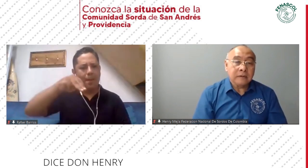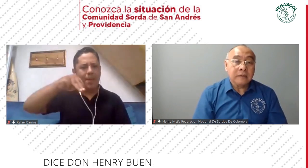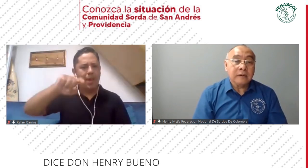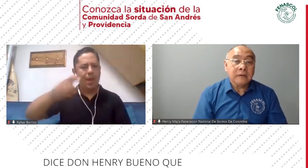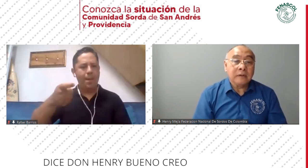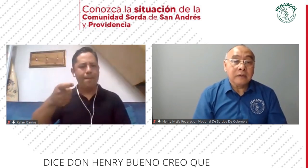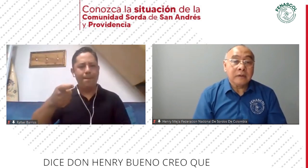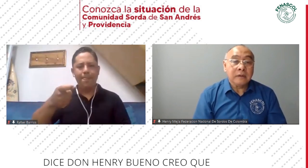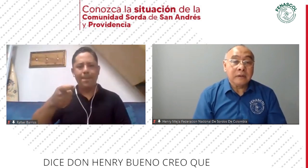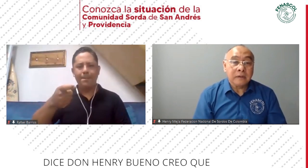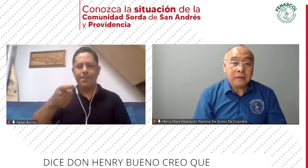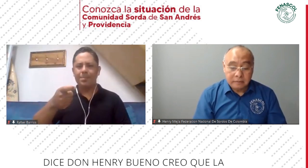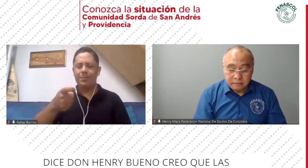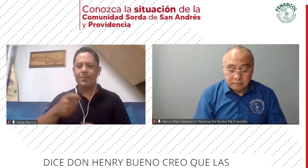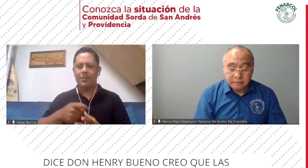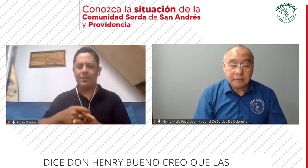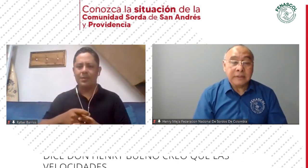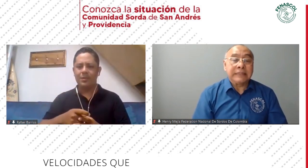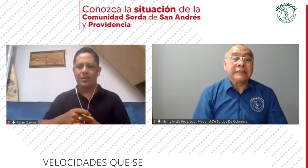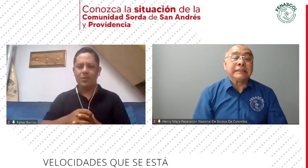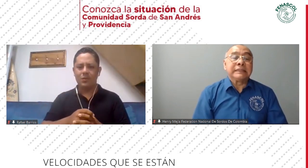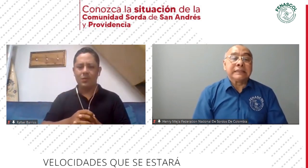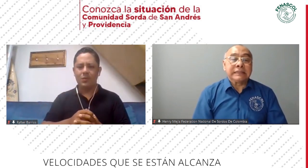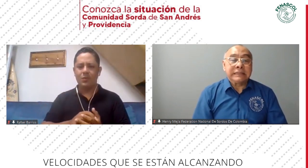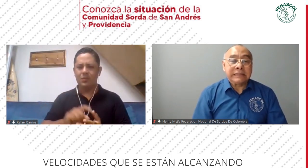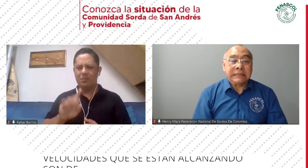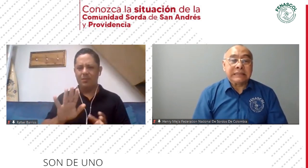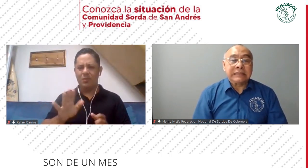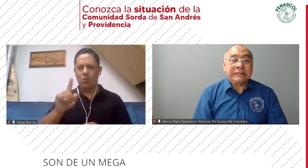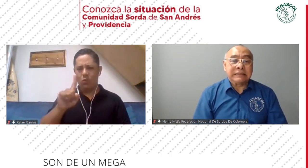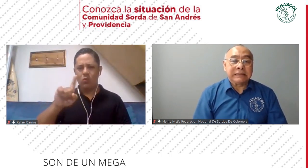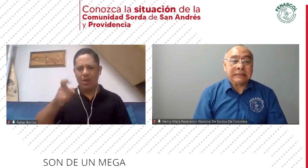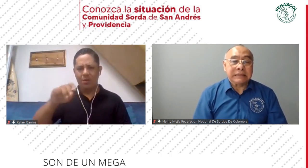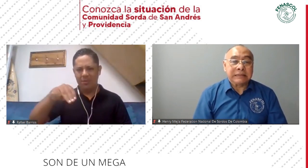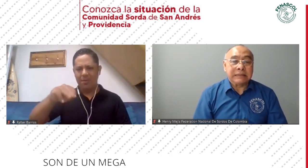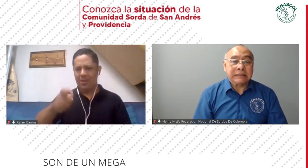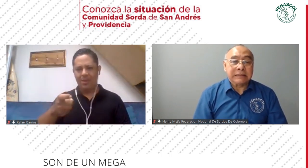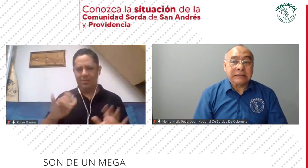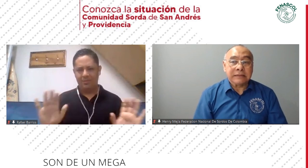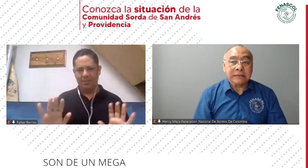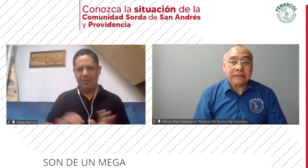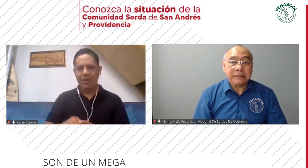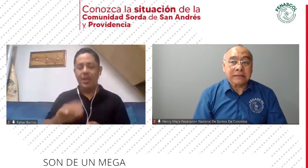bueno creo que las velocidades que se están alcanzando son de un mega